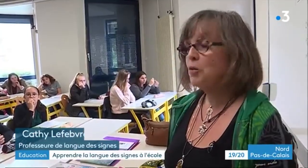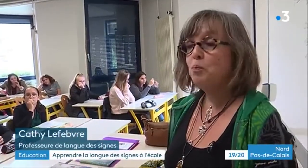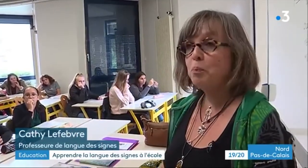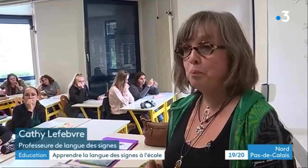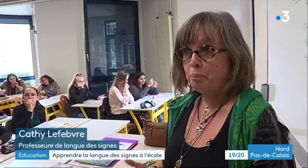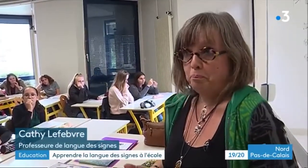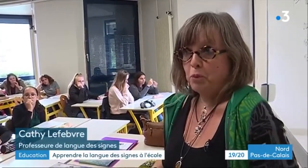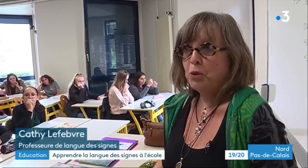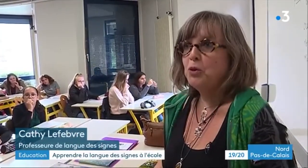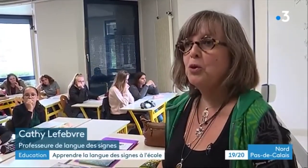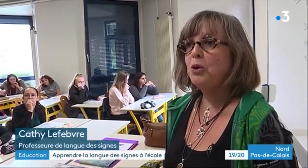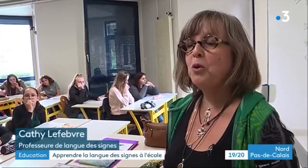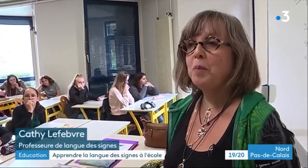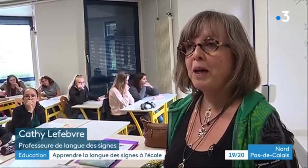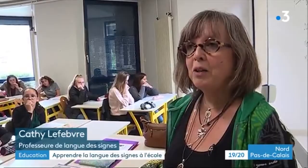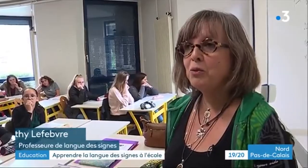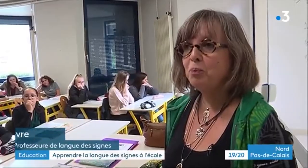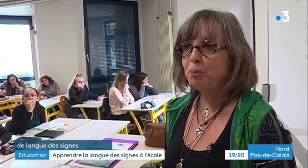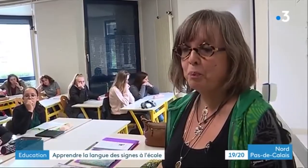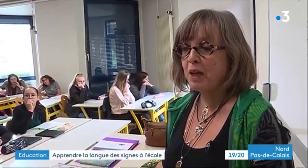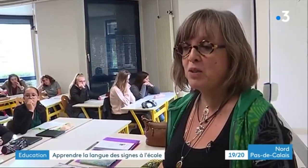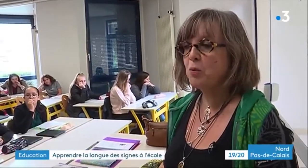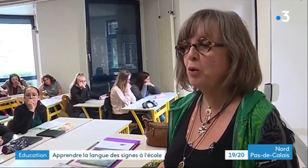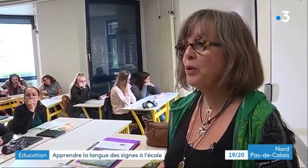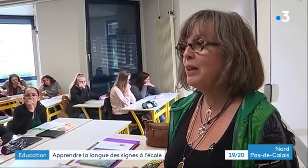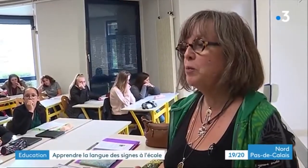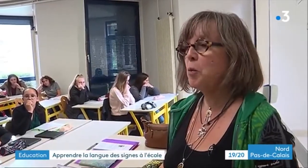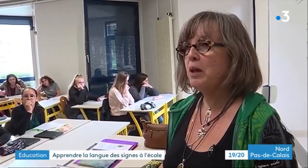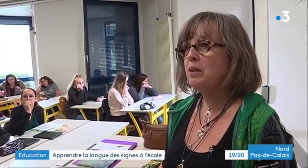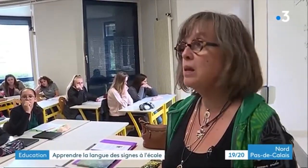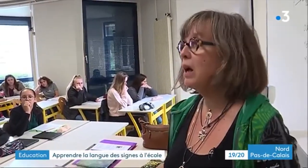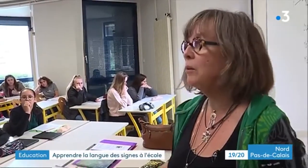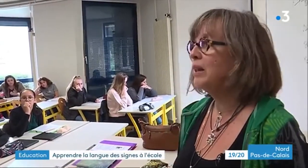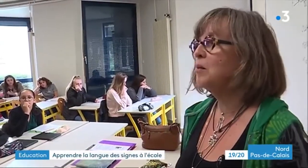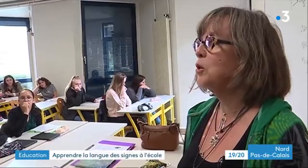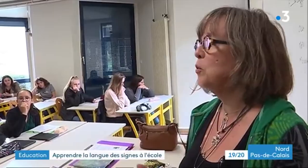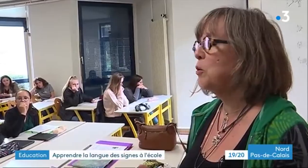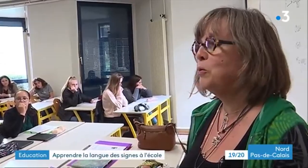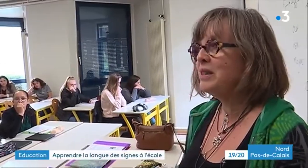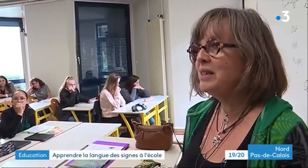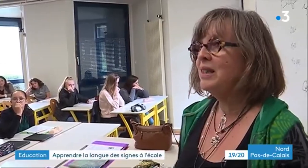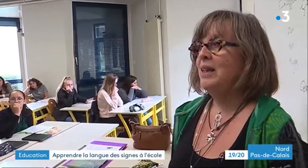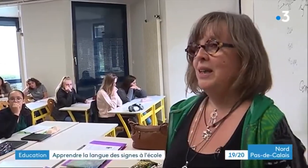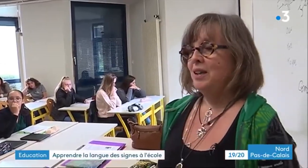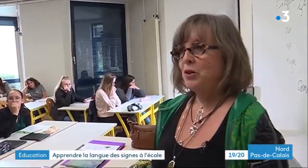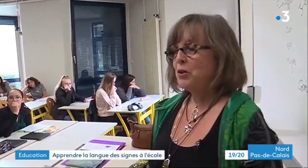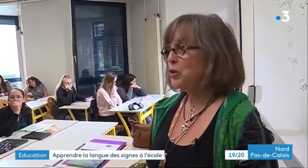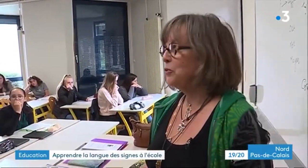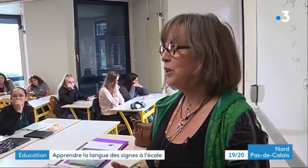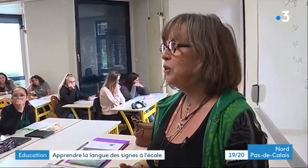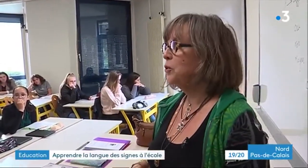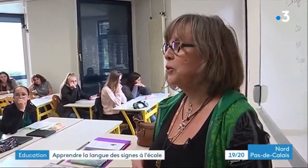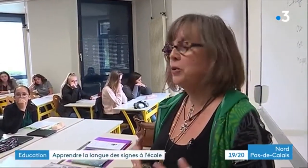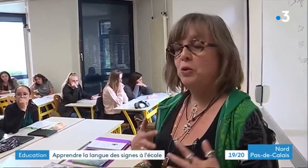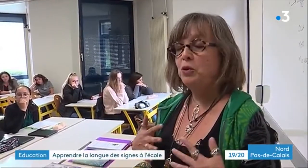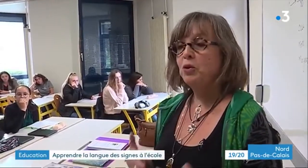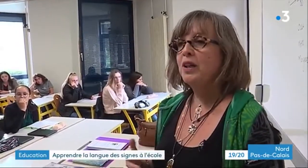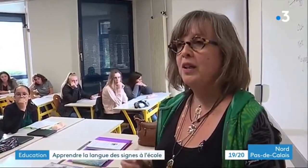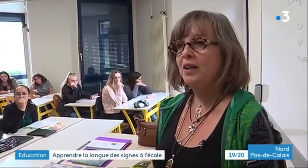comme pour une autre langue, par exemple l'anglais, pour pas qu'ils disent « Ah madame, comment on dit ?» J'ai envie que d'entrée,